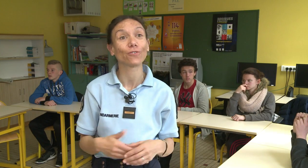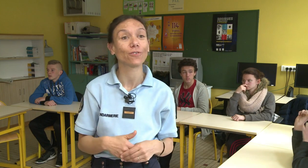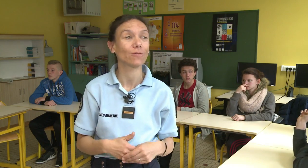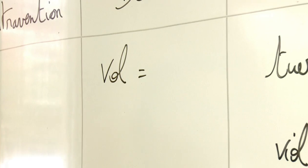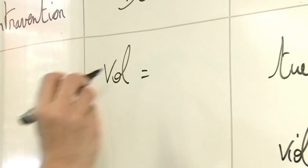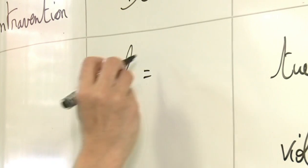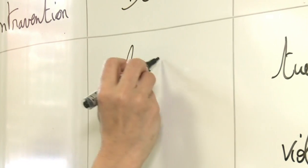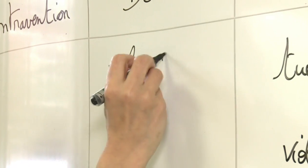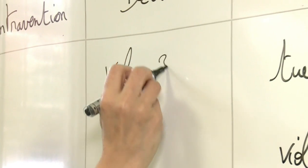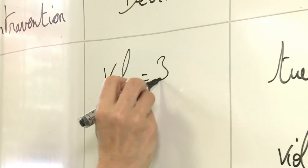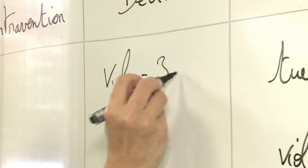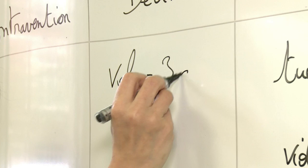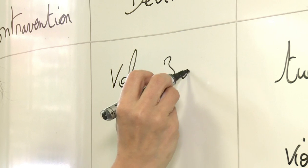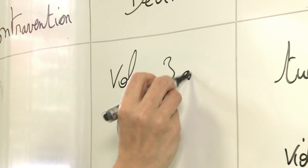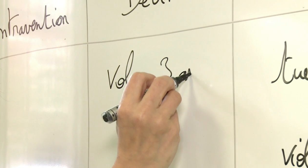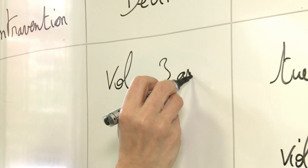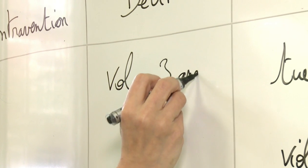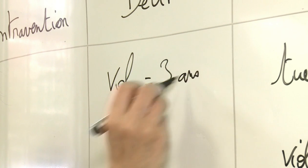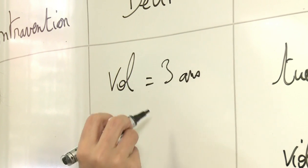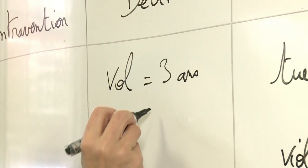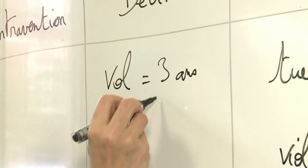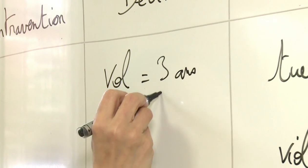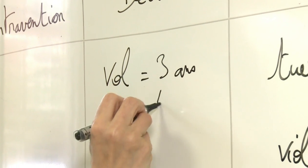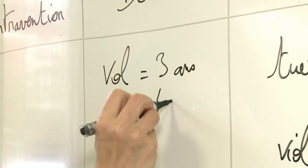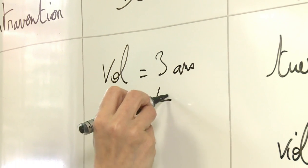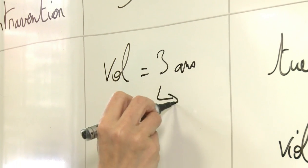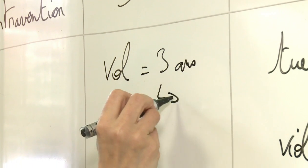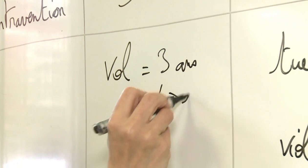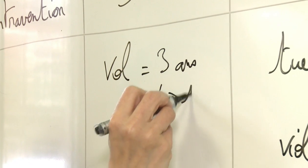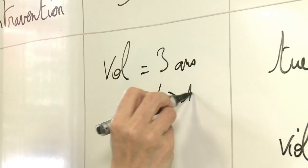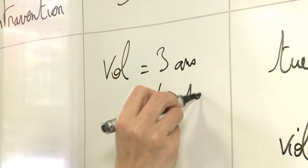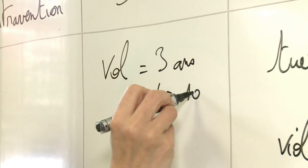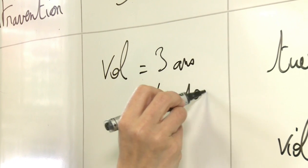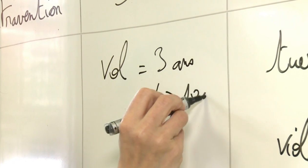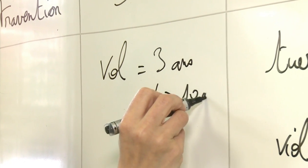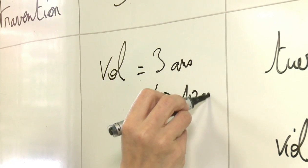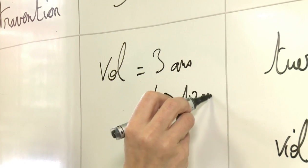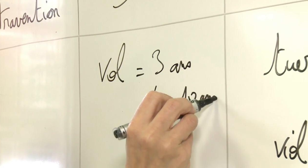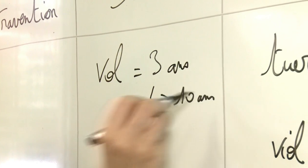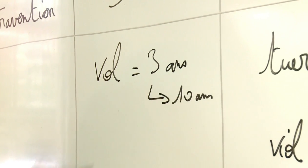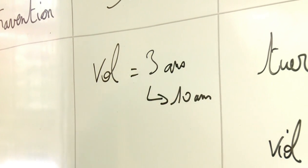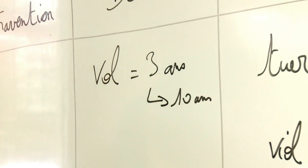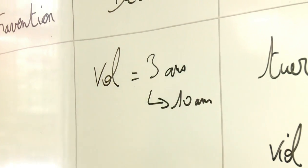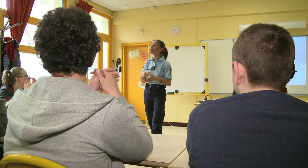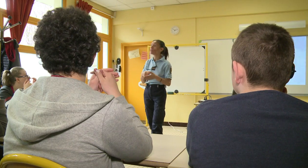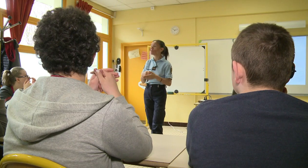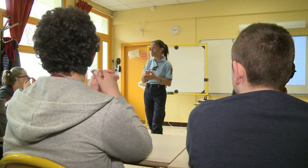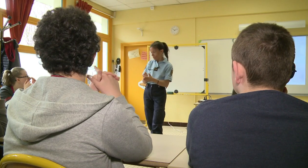entendants. Depuis décembre dernier, la brigade d'Arras a décidé de former ses gendarmes à la langue des signes, une première en